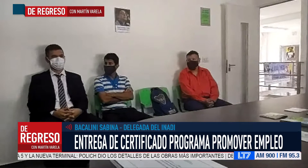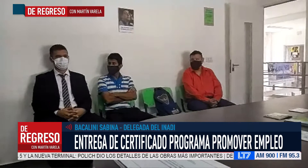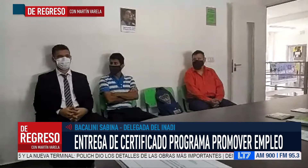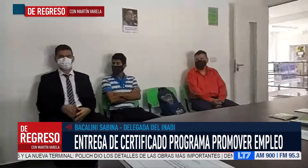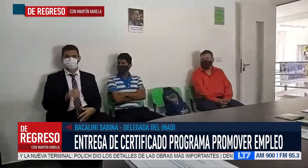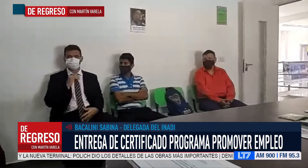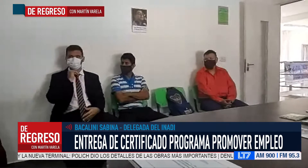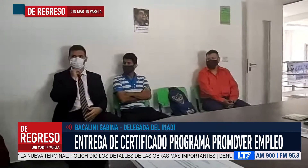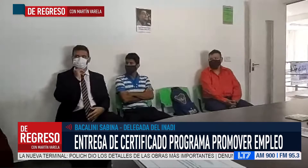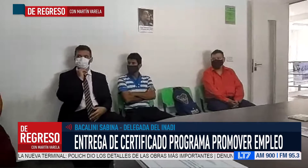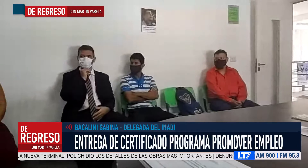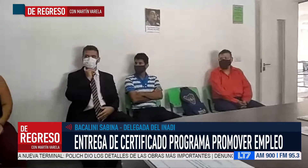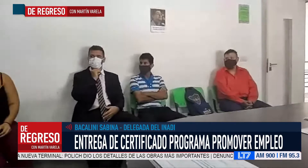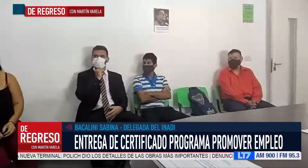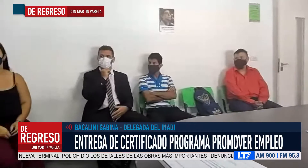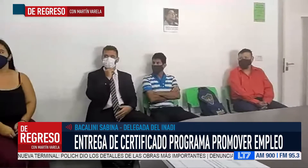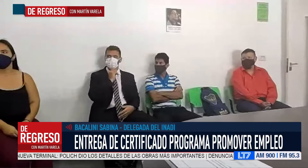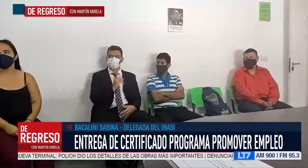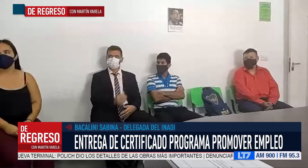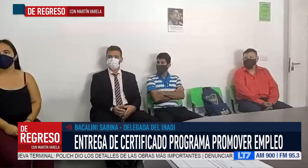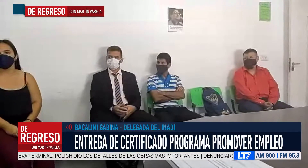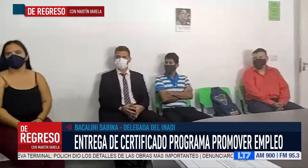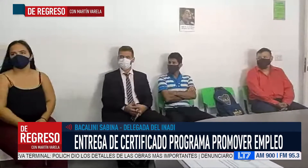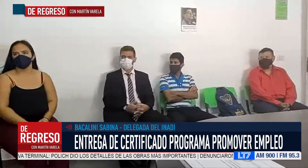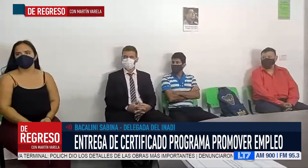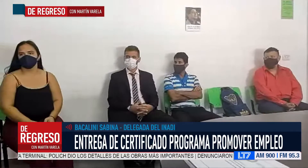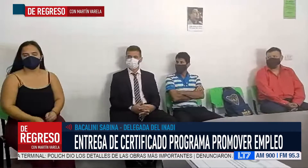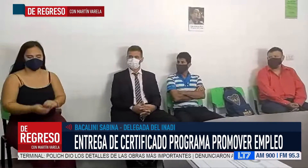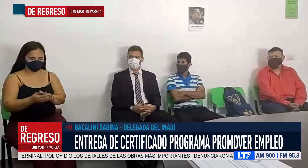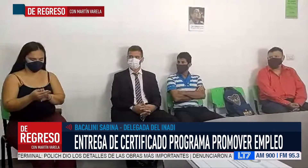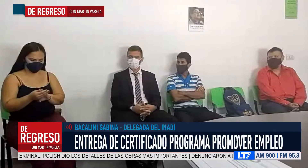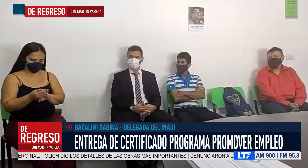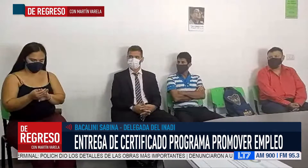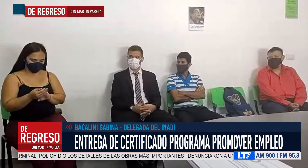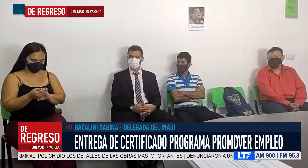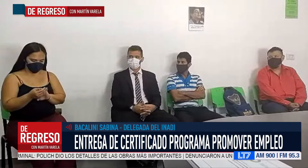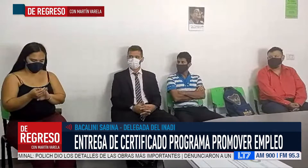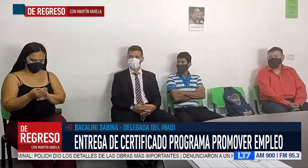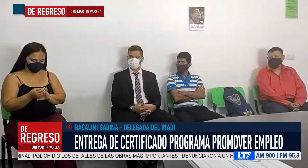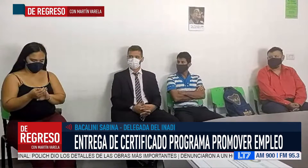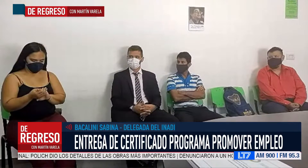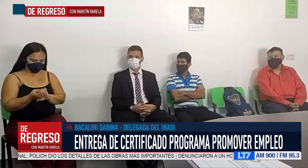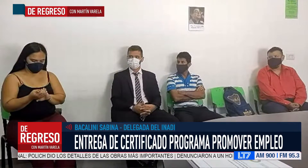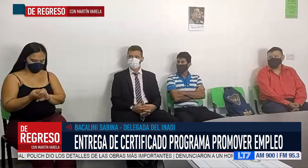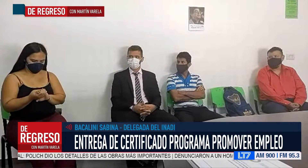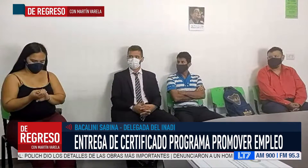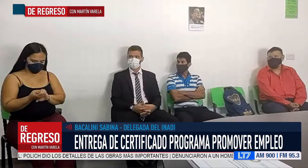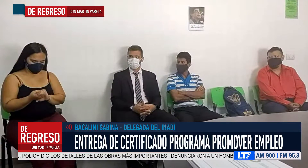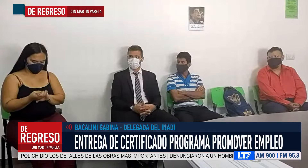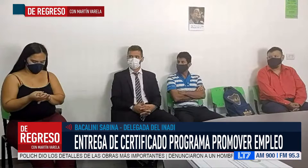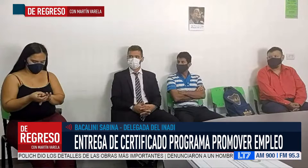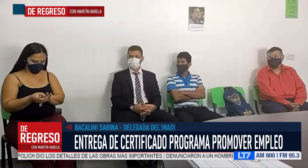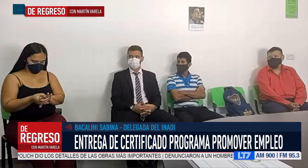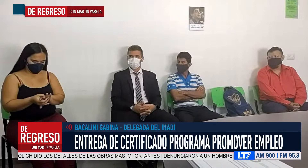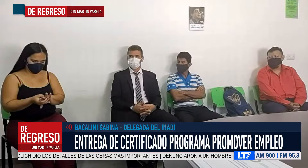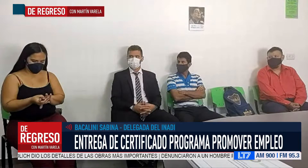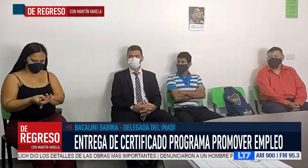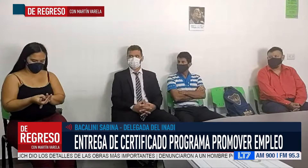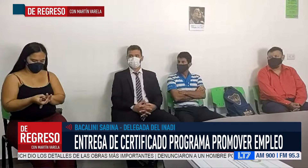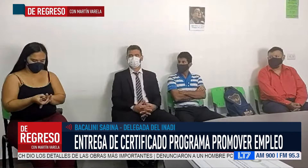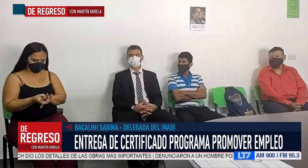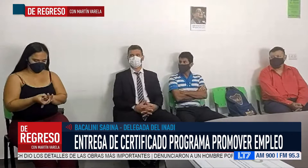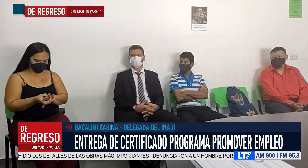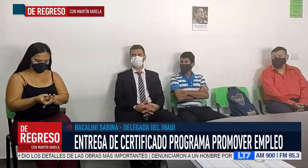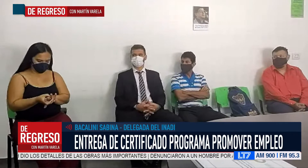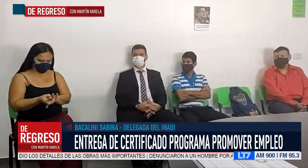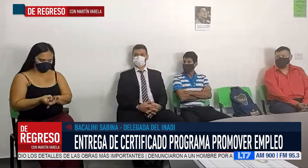como siempre, en todas las actividades que hacemos. Cuéntenos acerca de lo que implica para la sociedad esta entrega tan